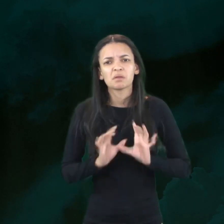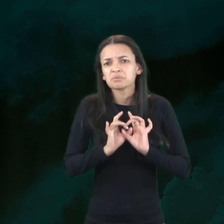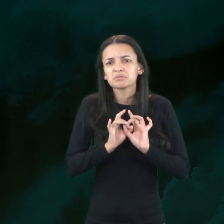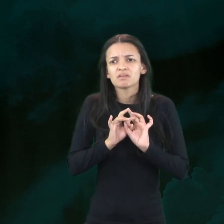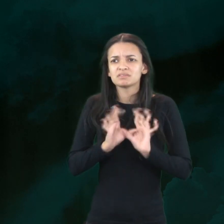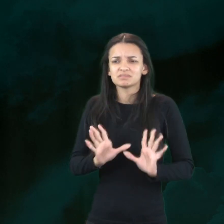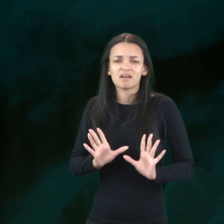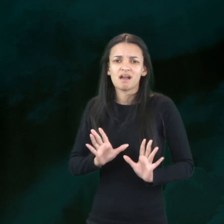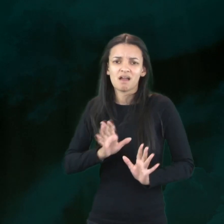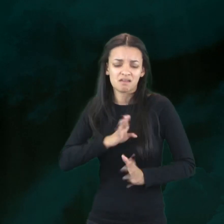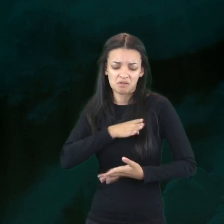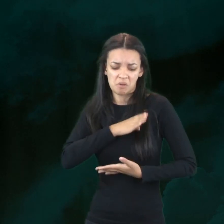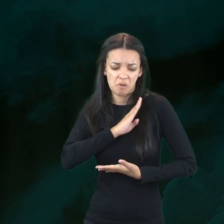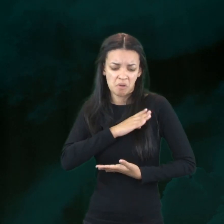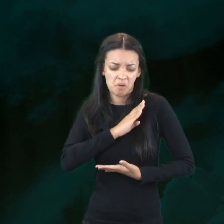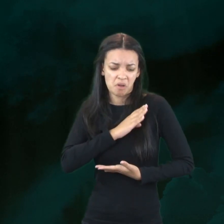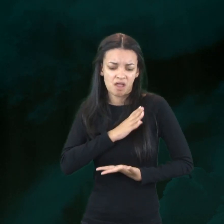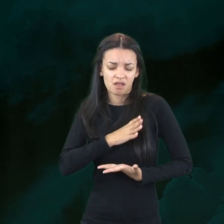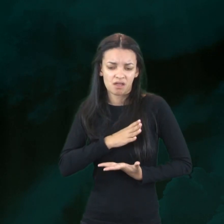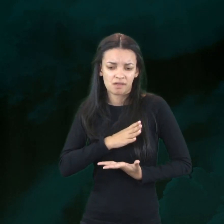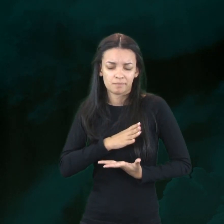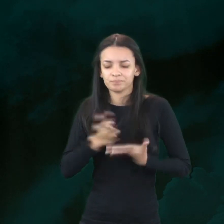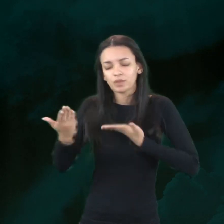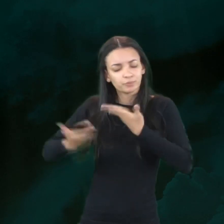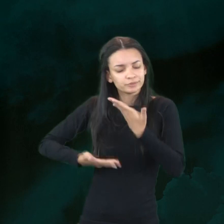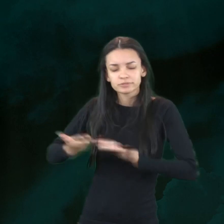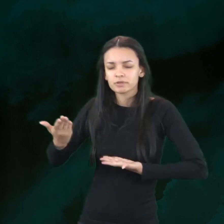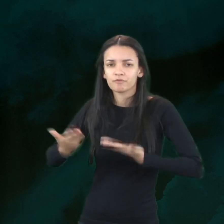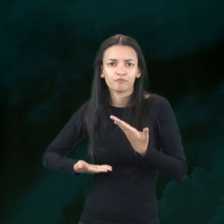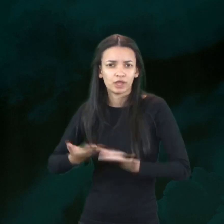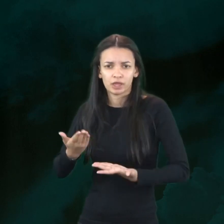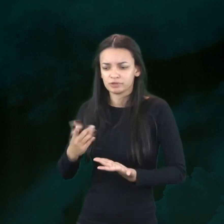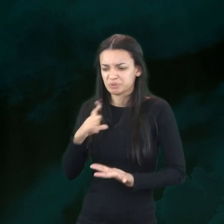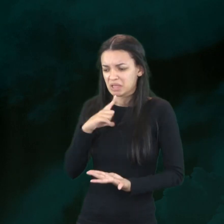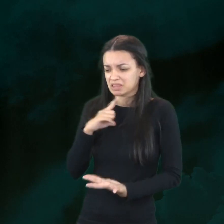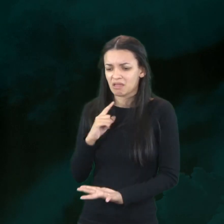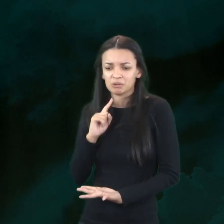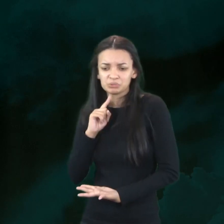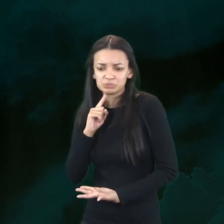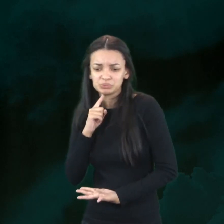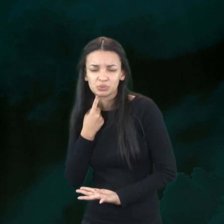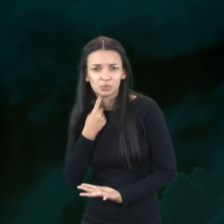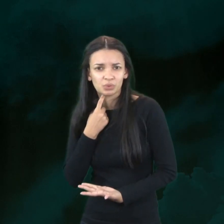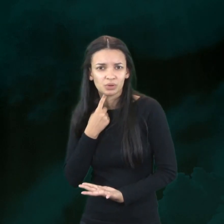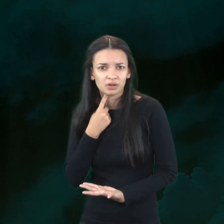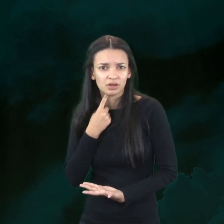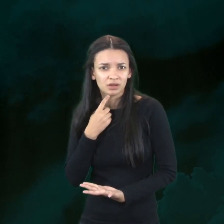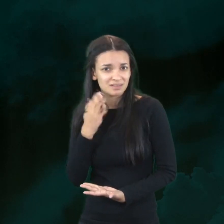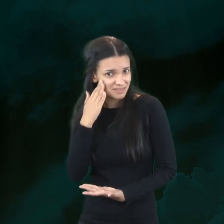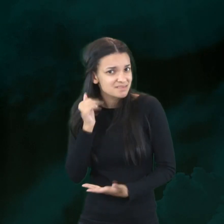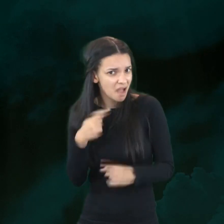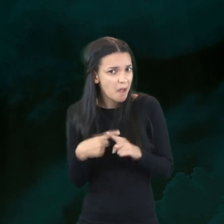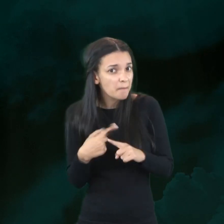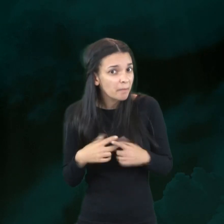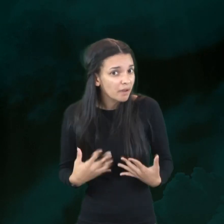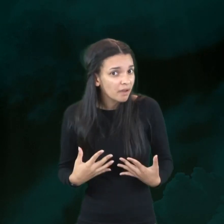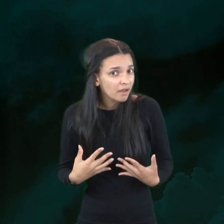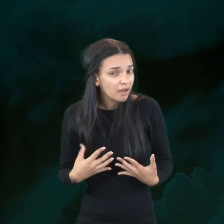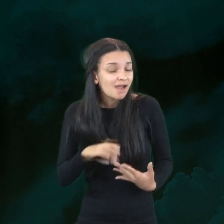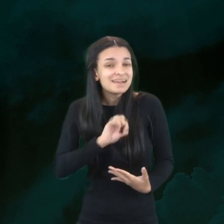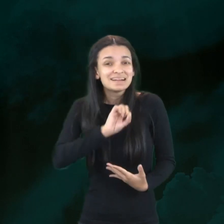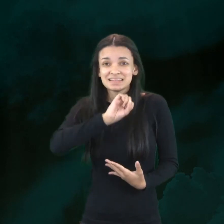esteja no seu serviço. Ó Senhor Jesus. Isso sabe por quê? Porque se você